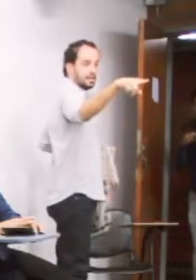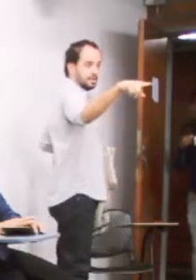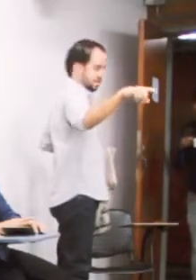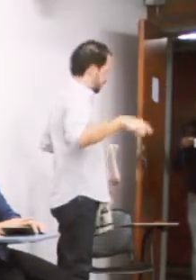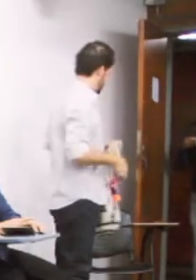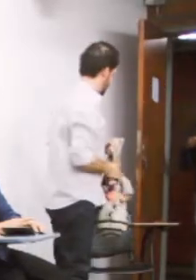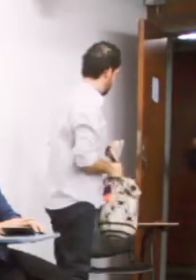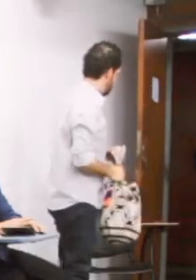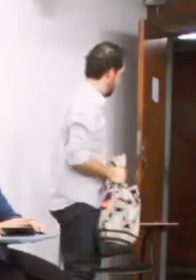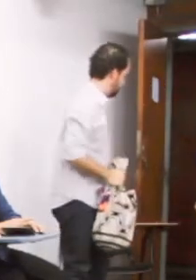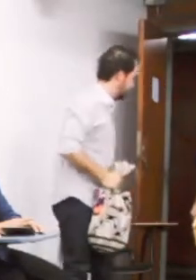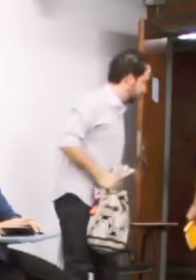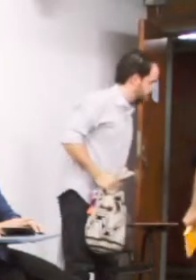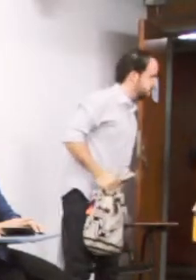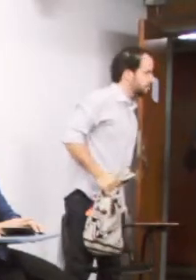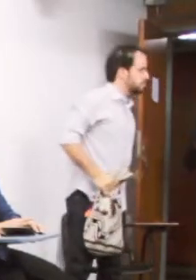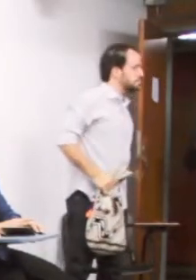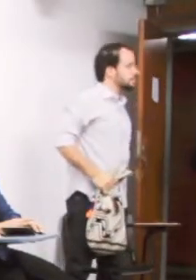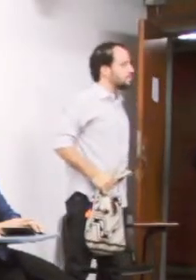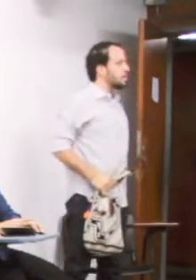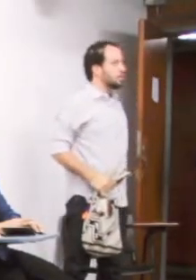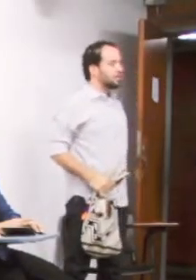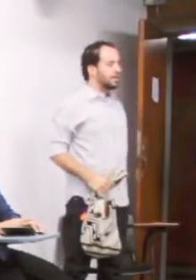Está bien.